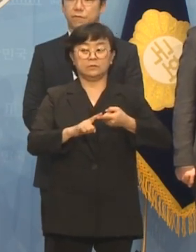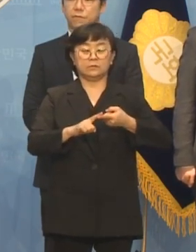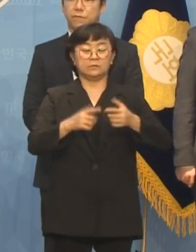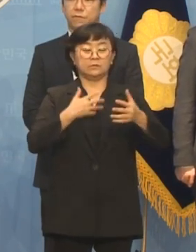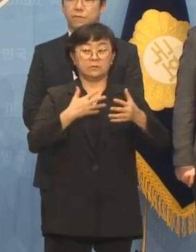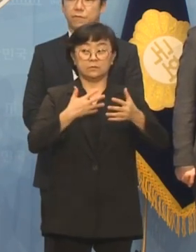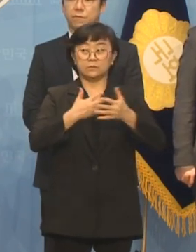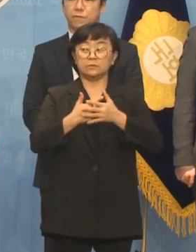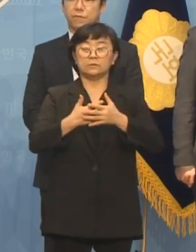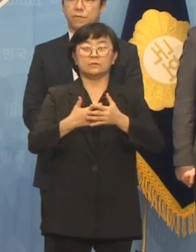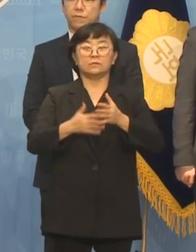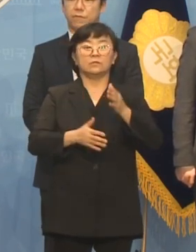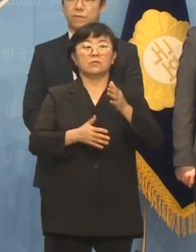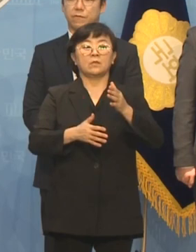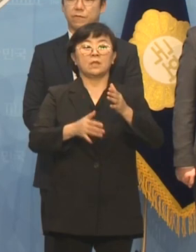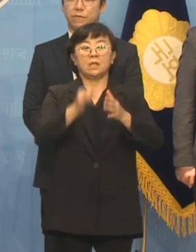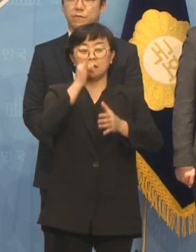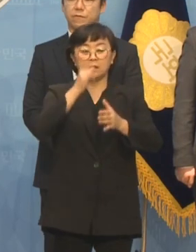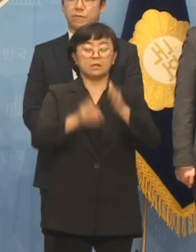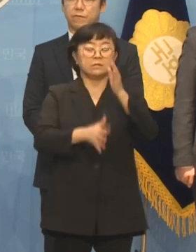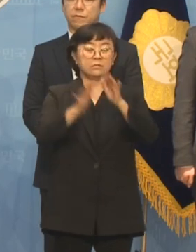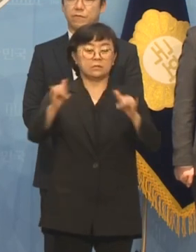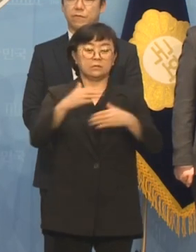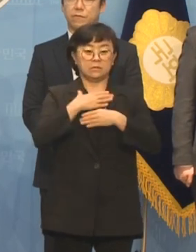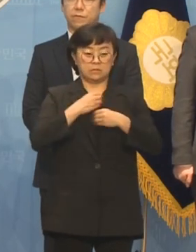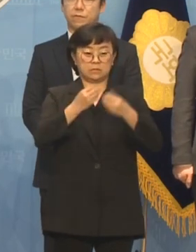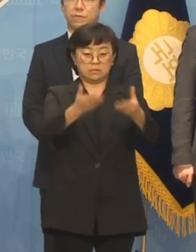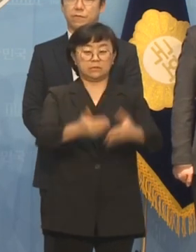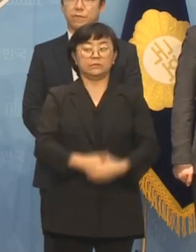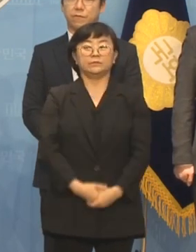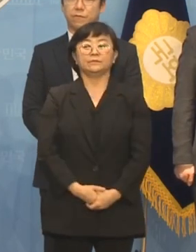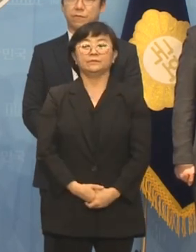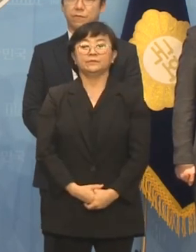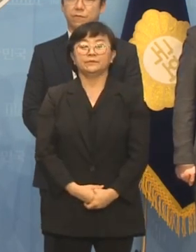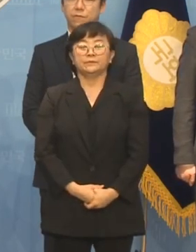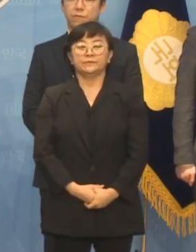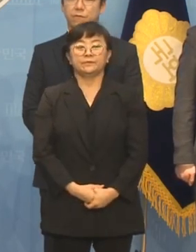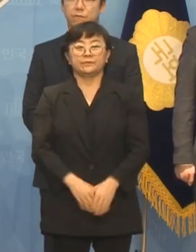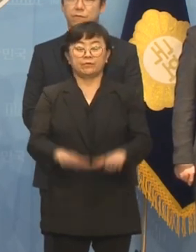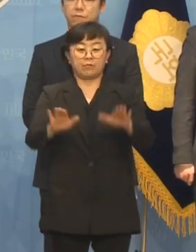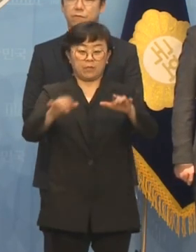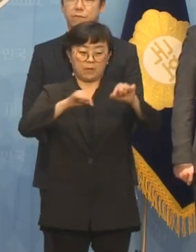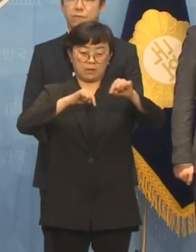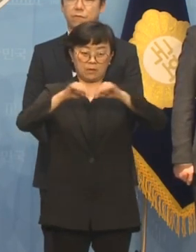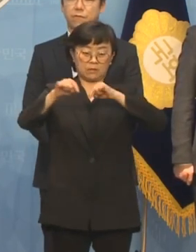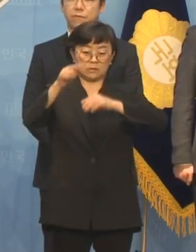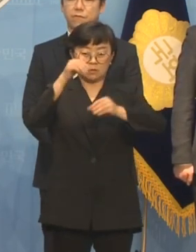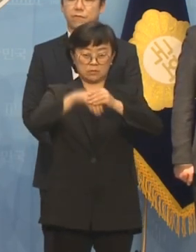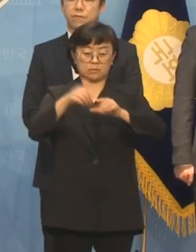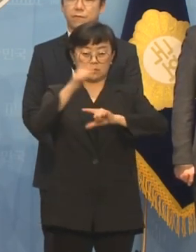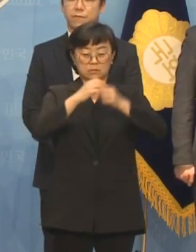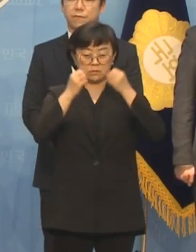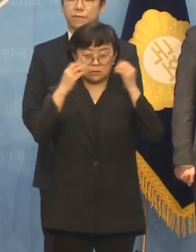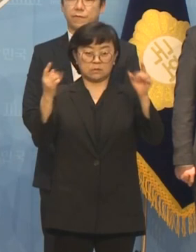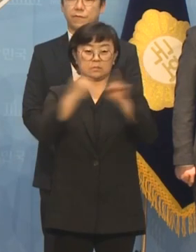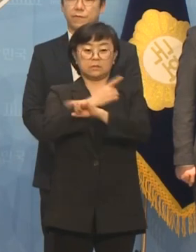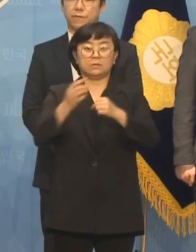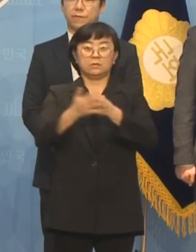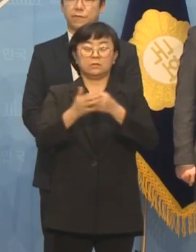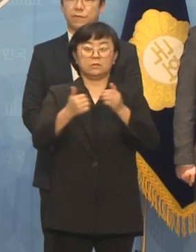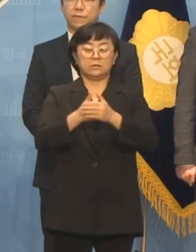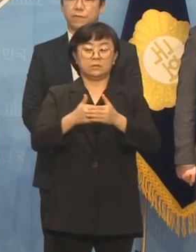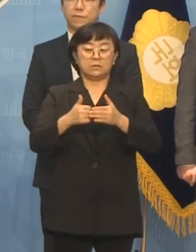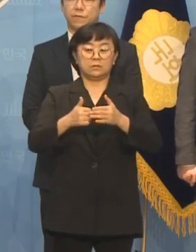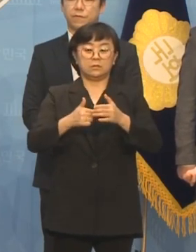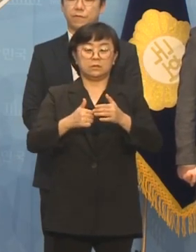불안에 쌓여있는 시민들의 마음을 안심시킵니다. 이번 총선을 더 개혁적인 정치를 두고 진보 진영